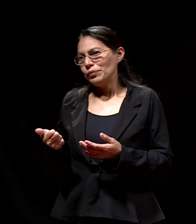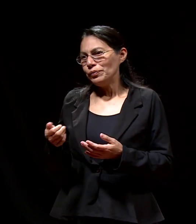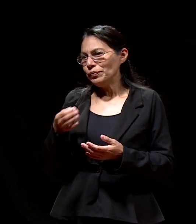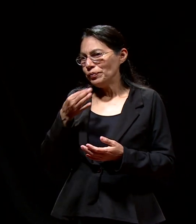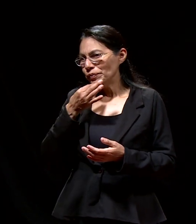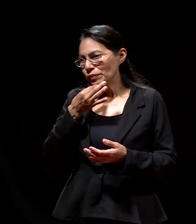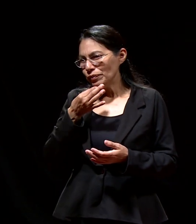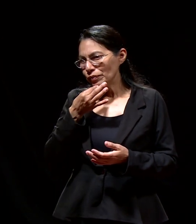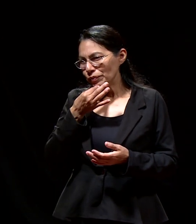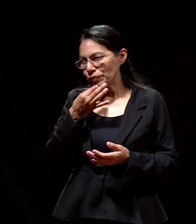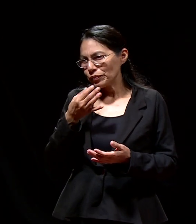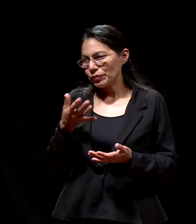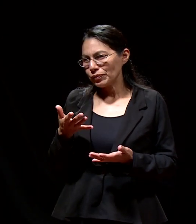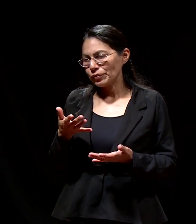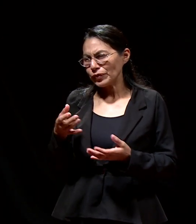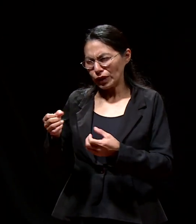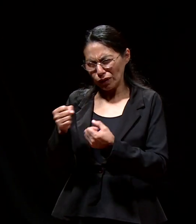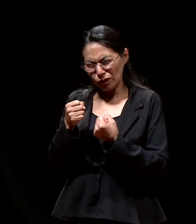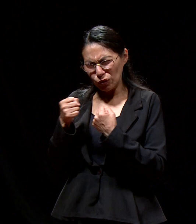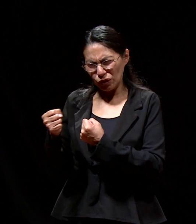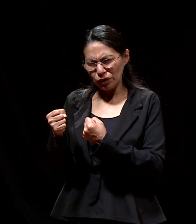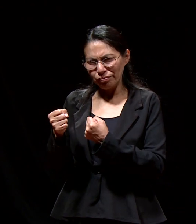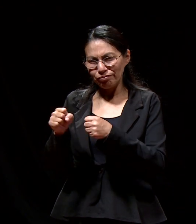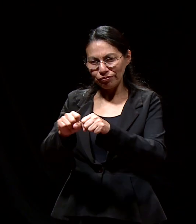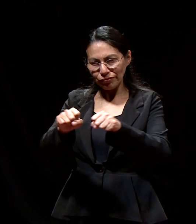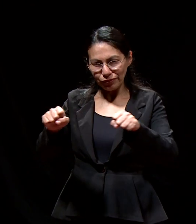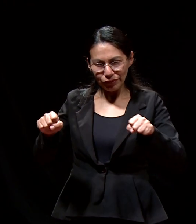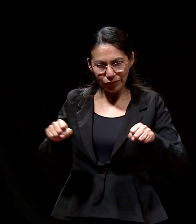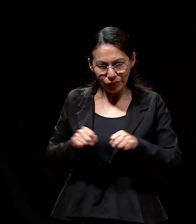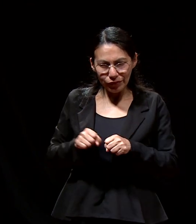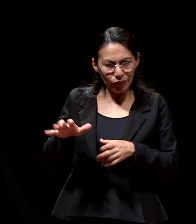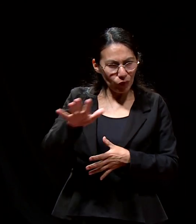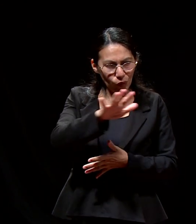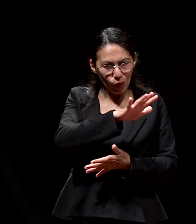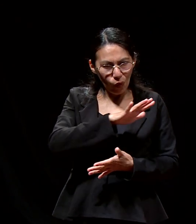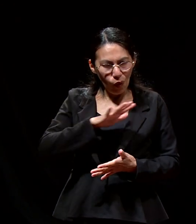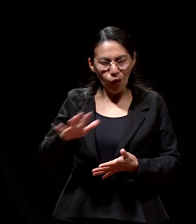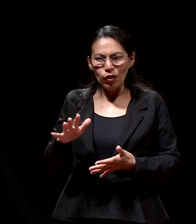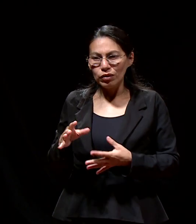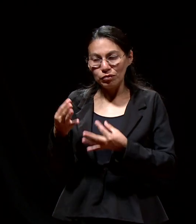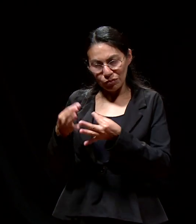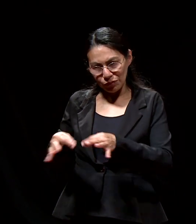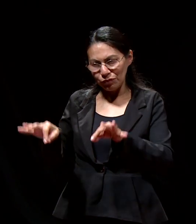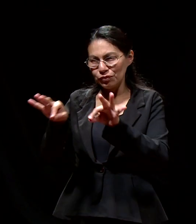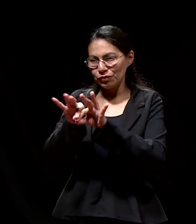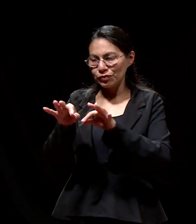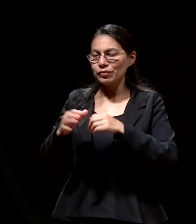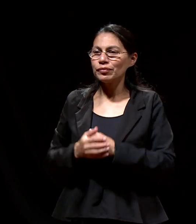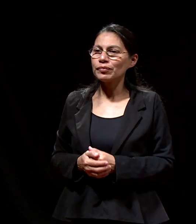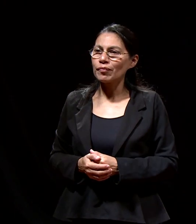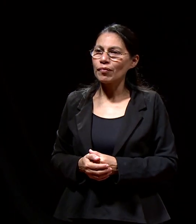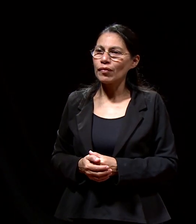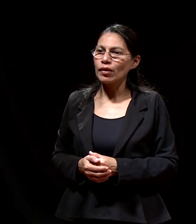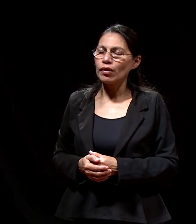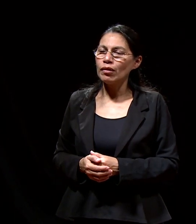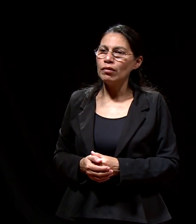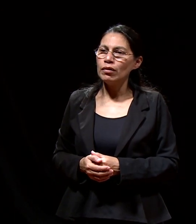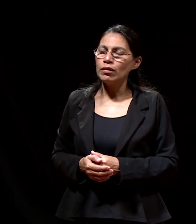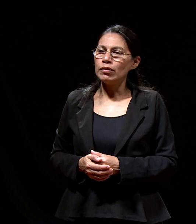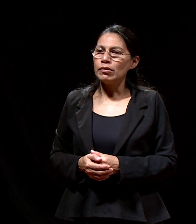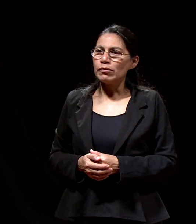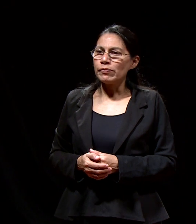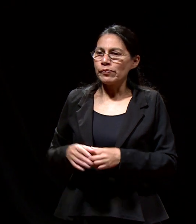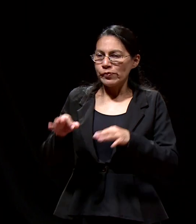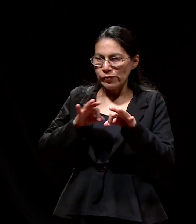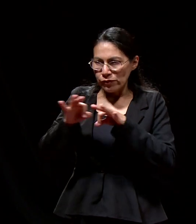este el asunto de la Seguridad Social es importante para todo ser humano sin duda pues con